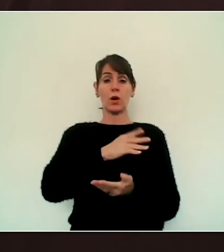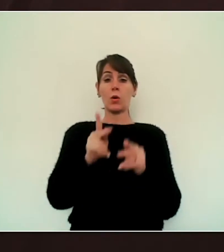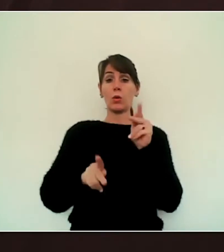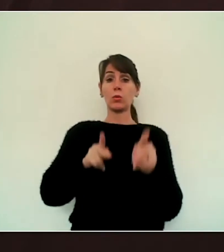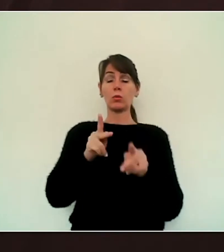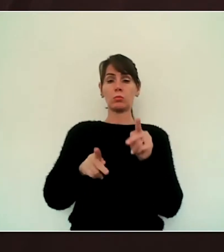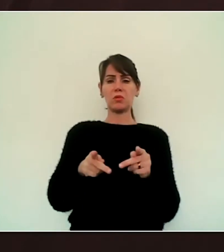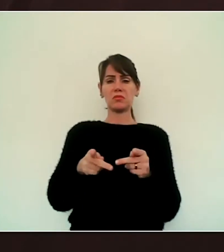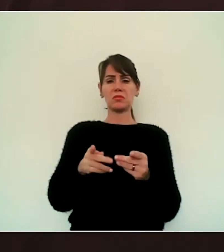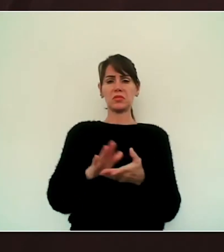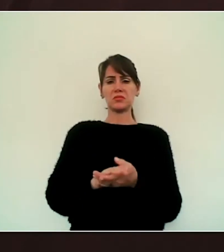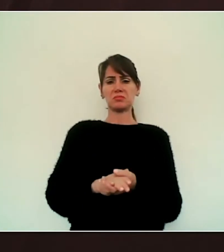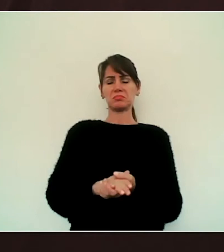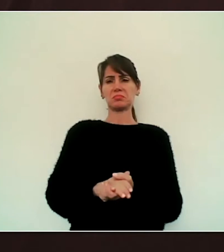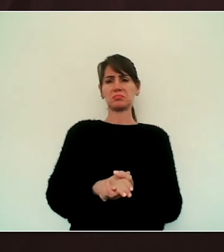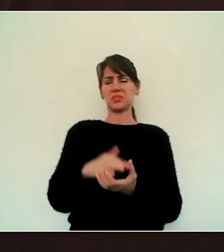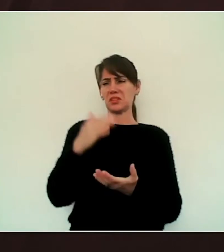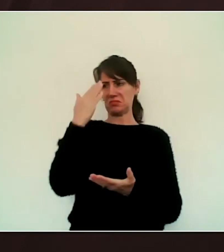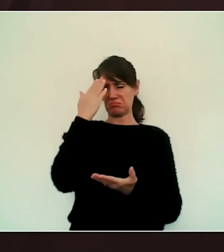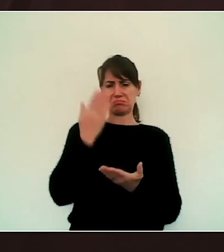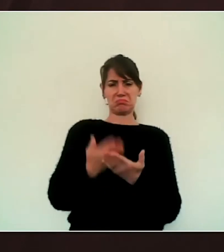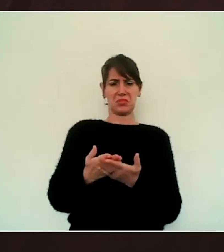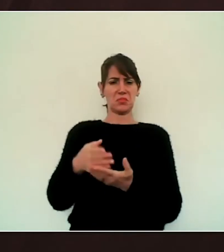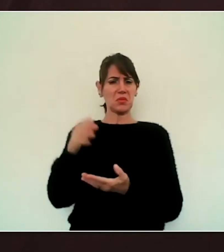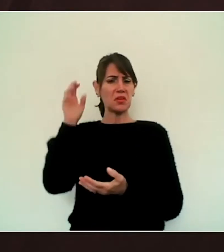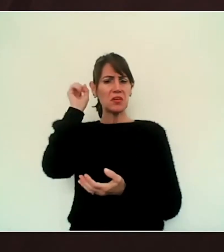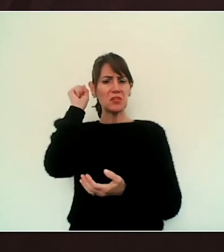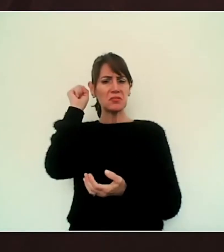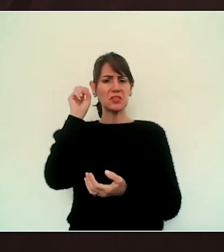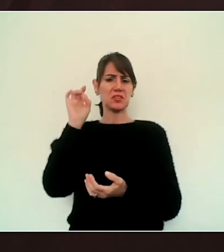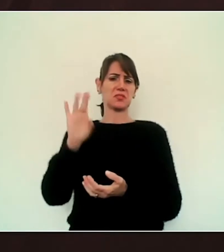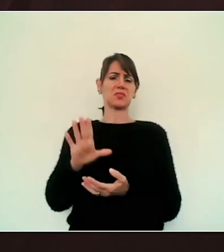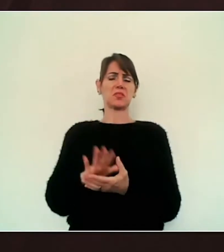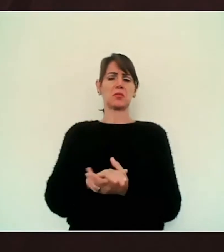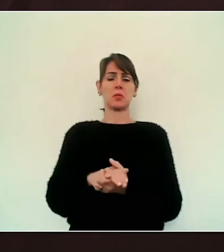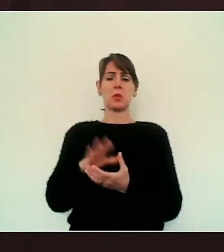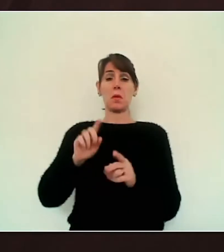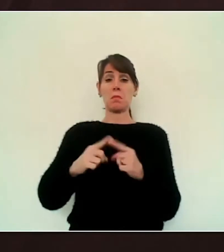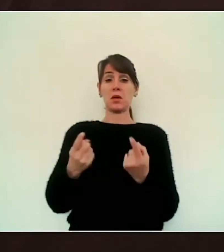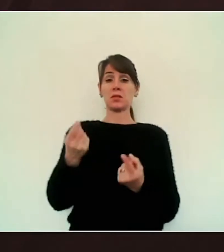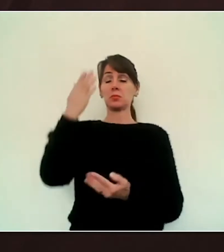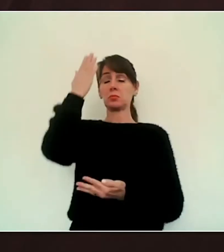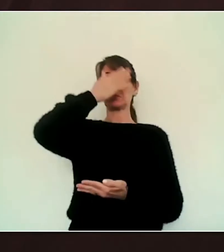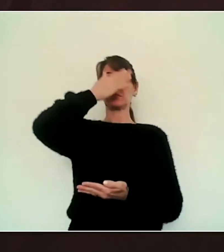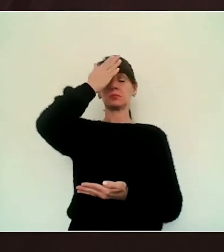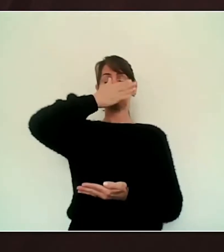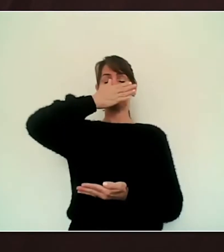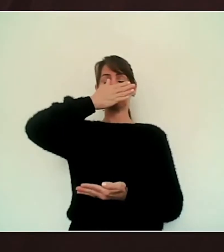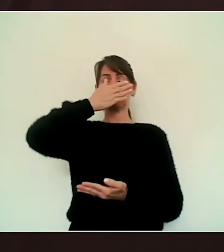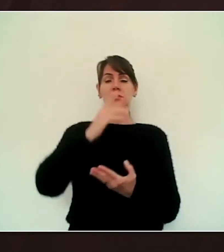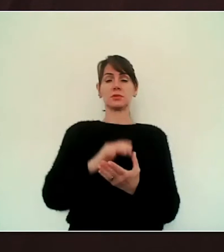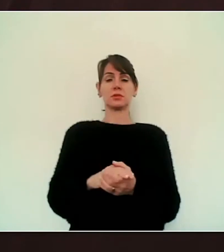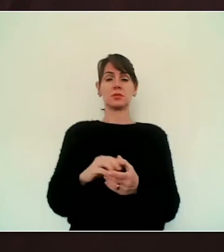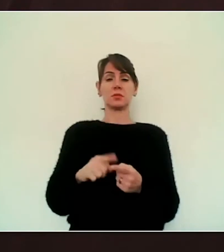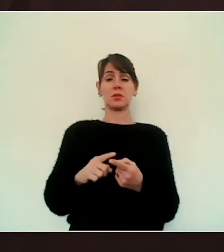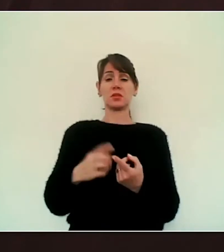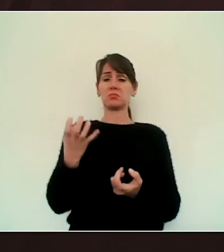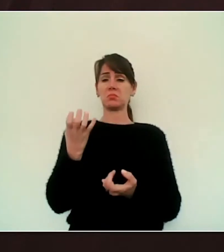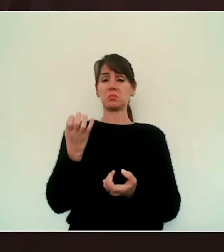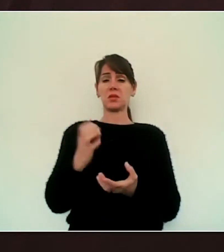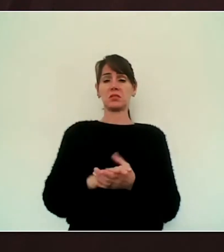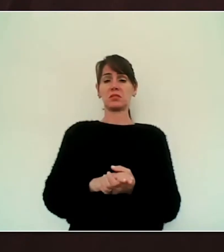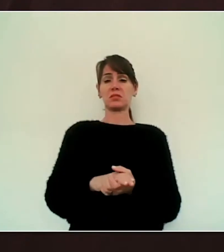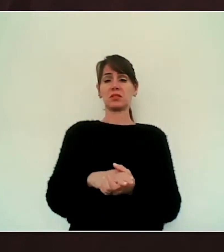grado ouviram com os ouvidos e fecharam os olhos, para não suceder que vejam com os olhos,